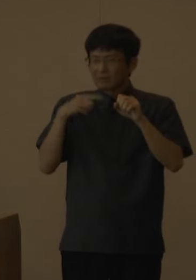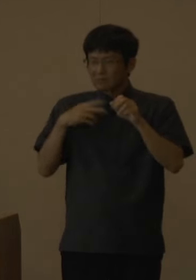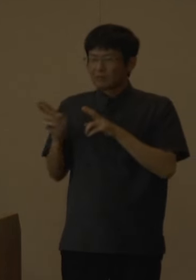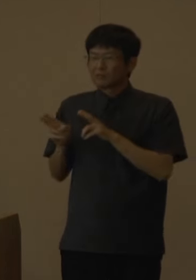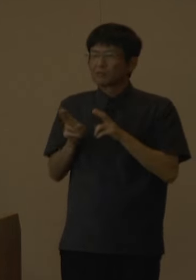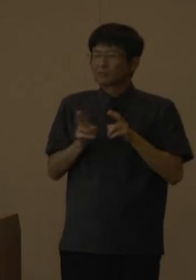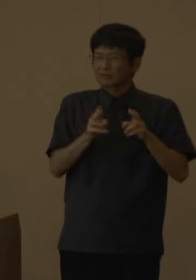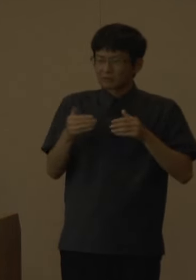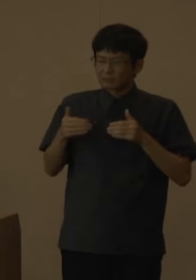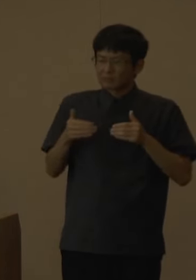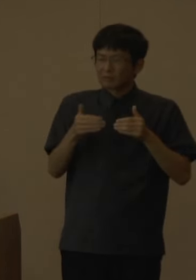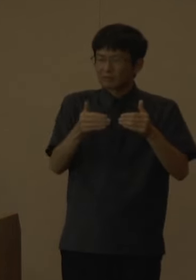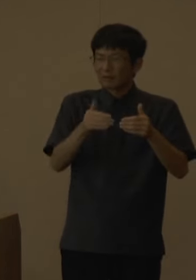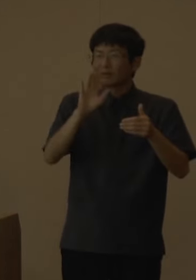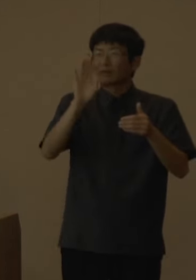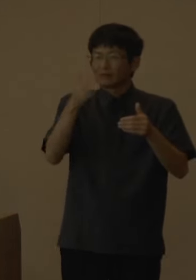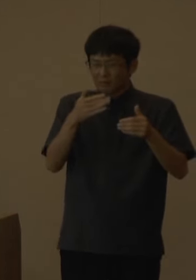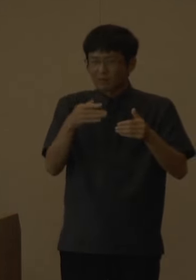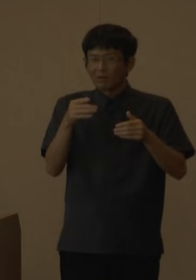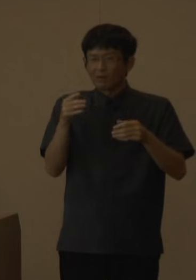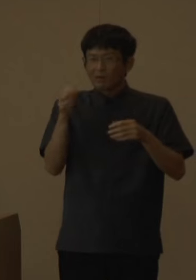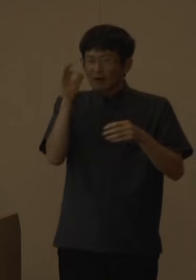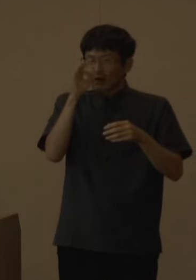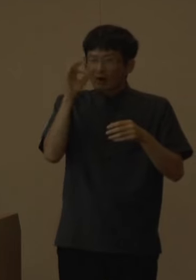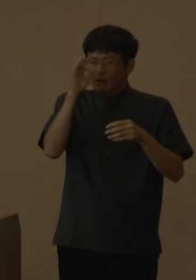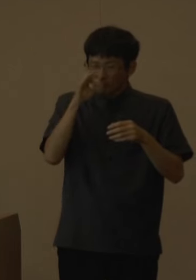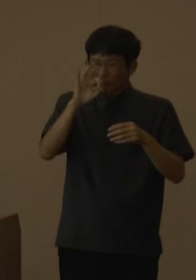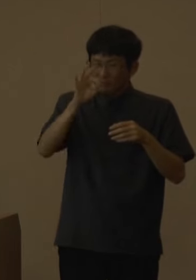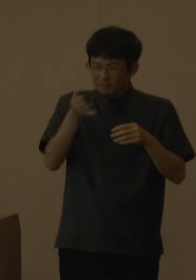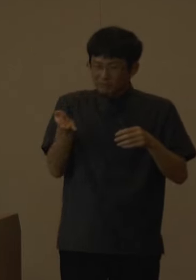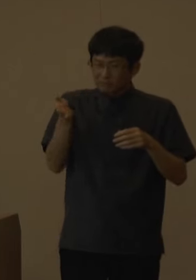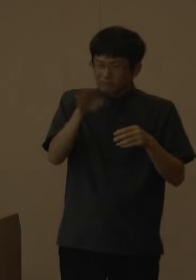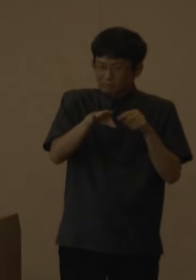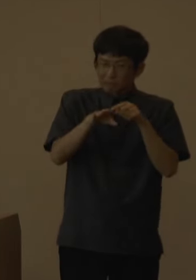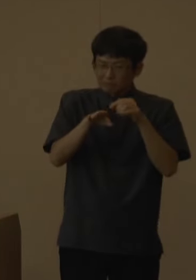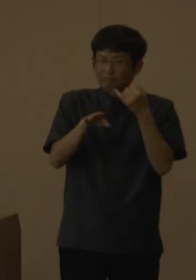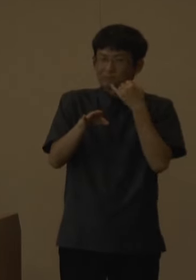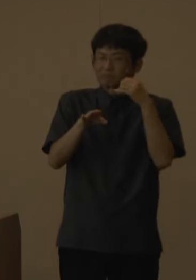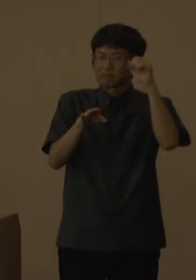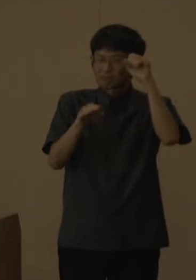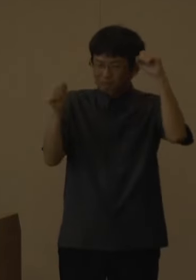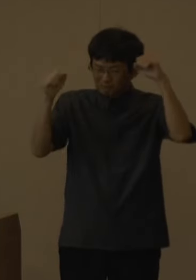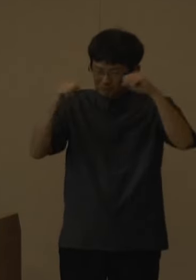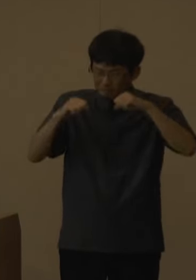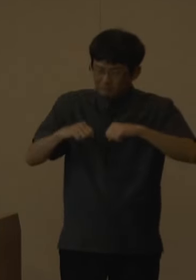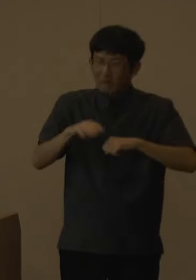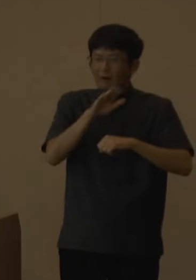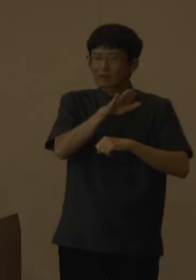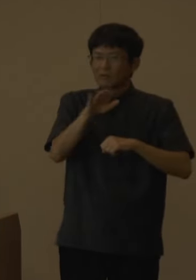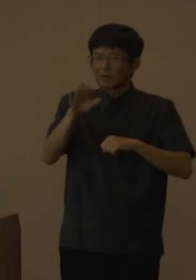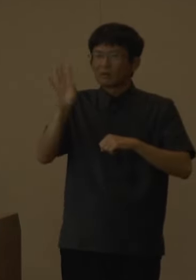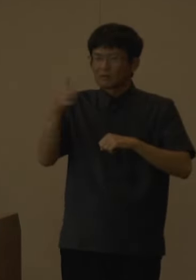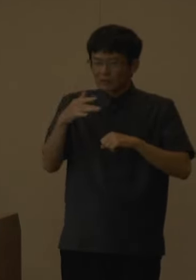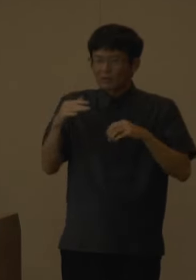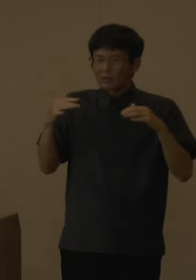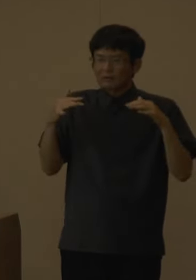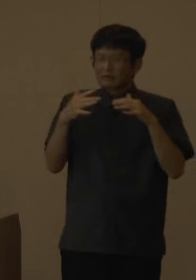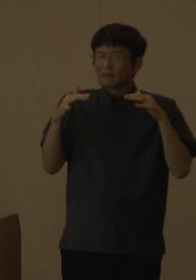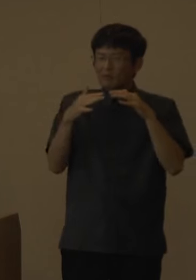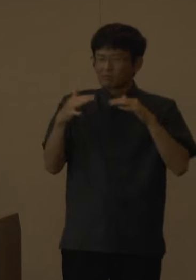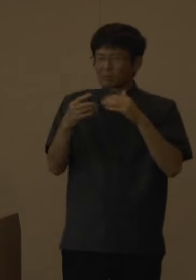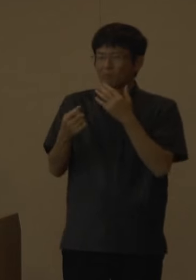、導入については全体でご賛同いただいているというような中ではありますが、論点に関しては関